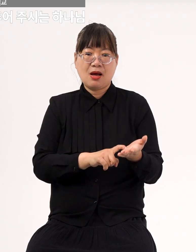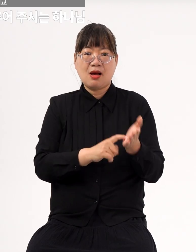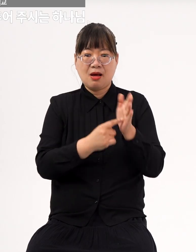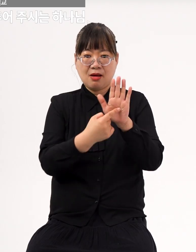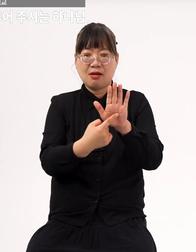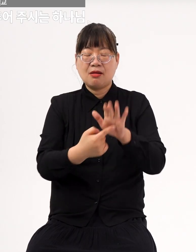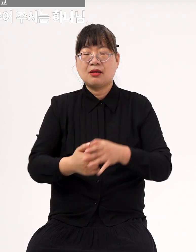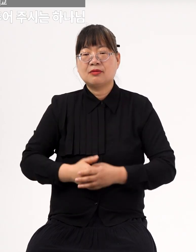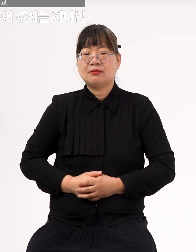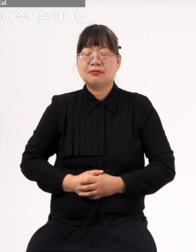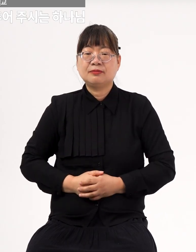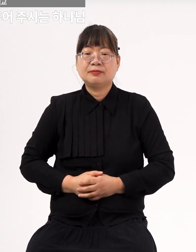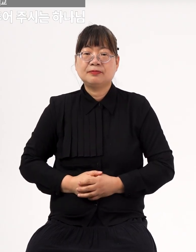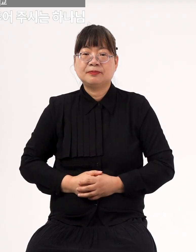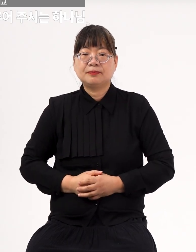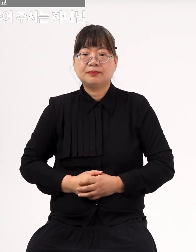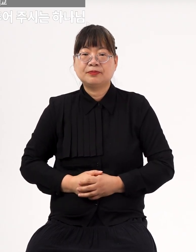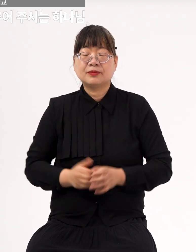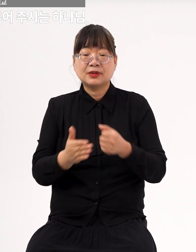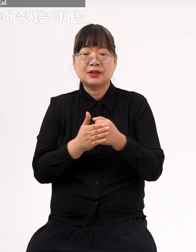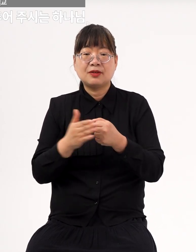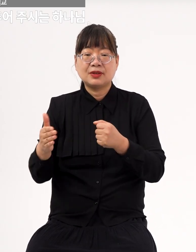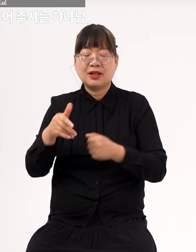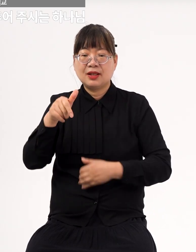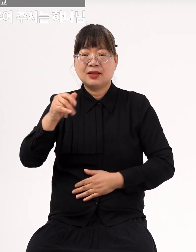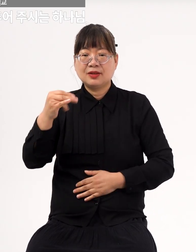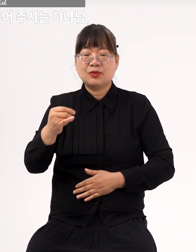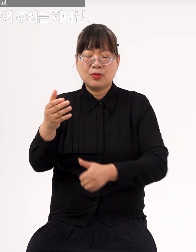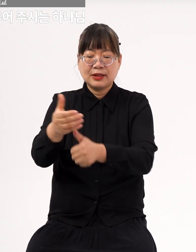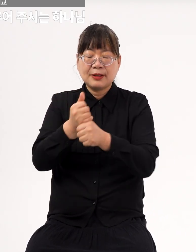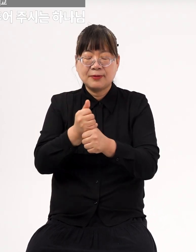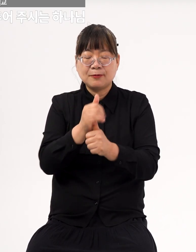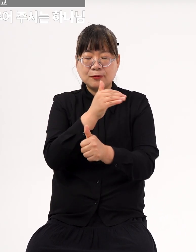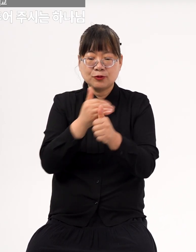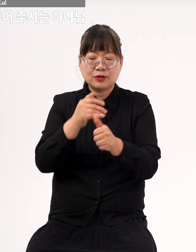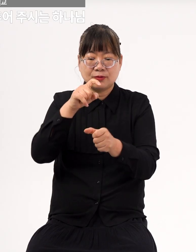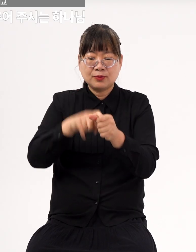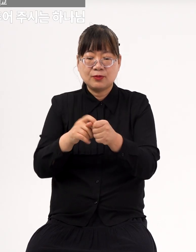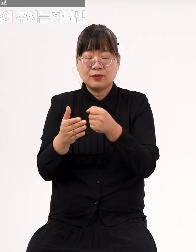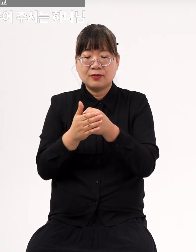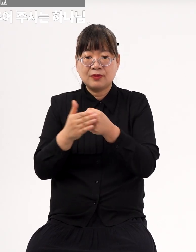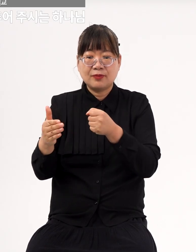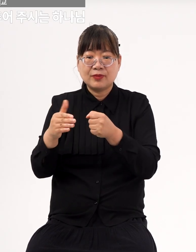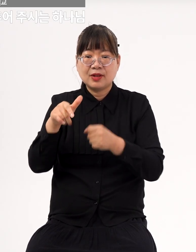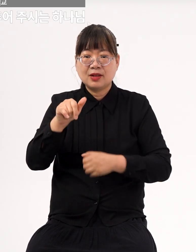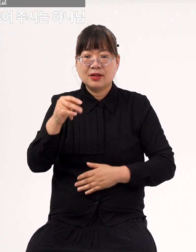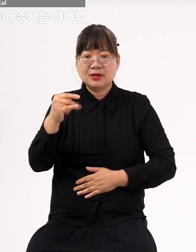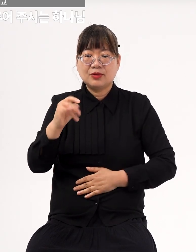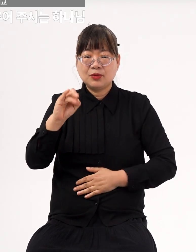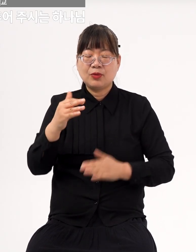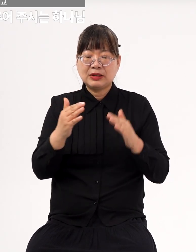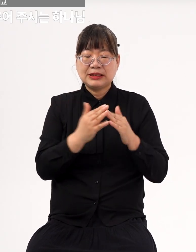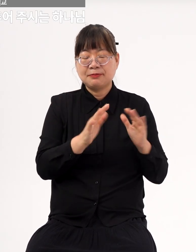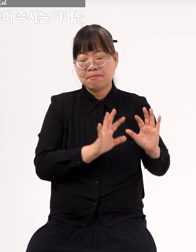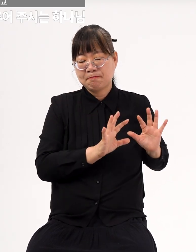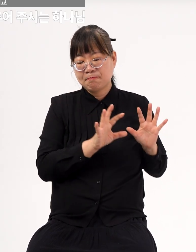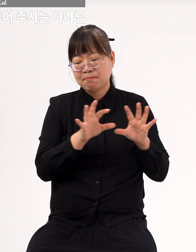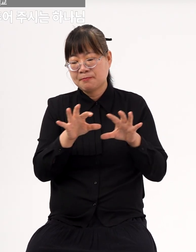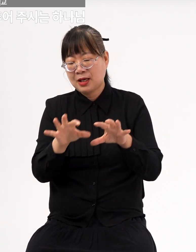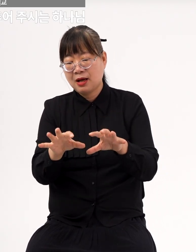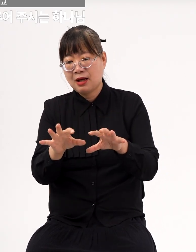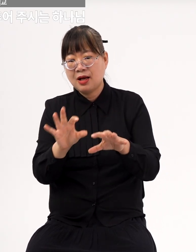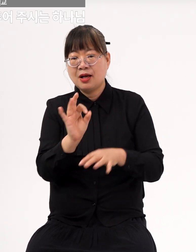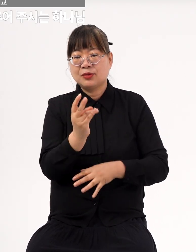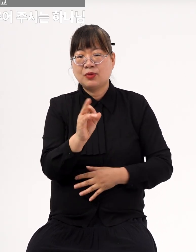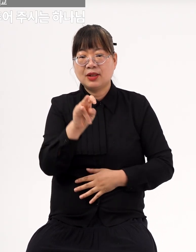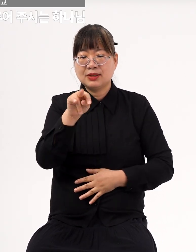밝혀졌어요. 그래서 기드온을 잡아서 죽이기 위해 기드온 집 앞으로 몰려든 겁니다.